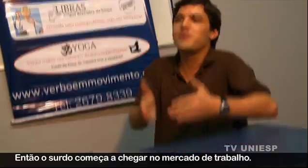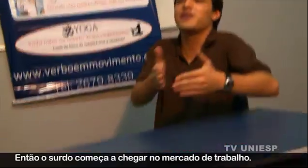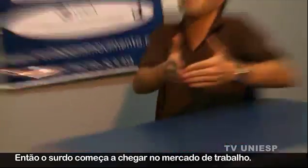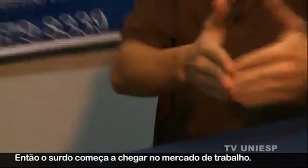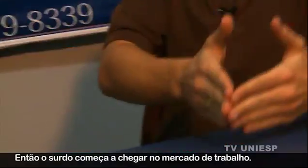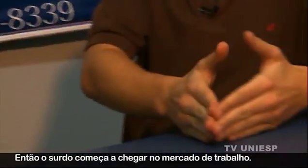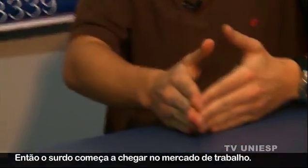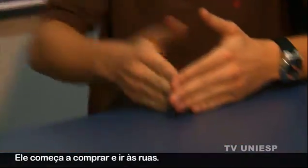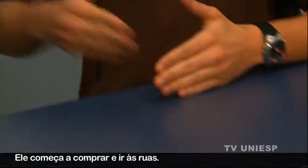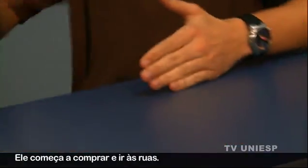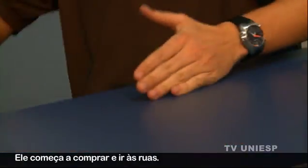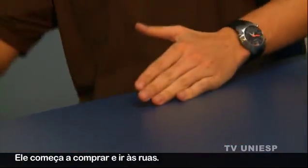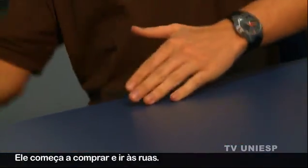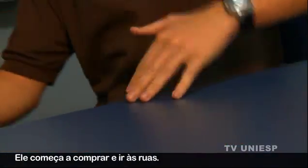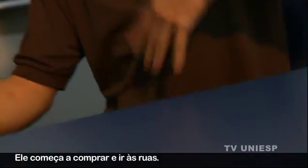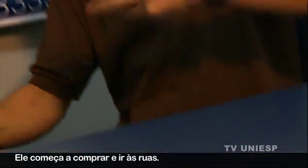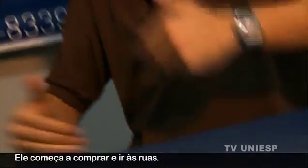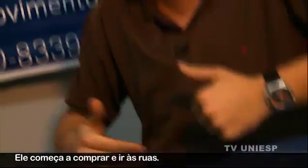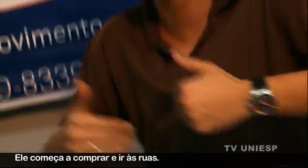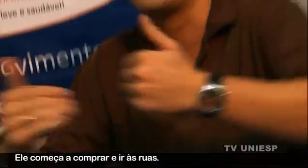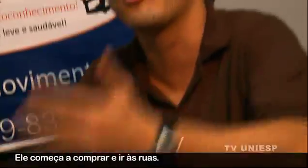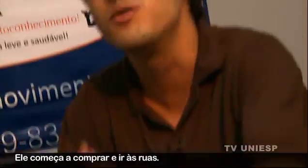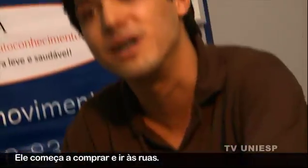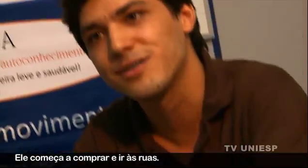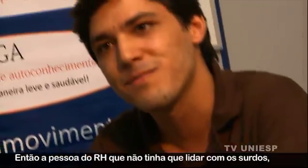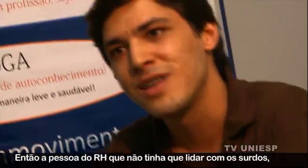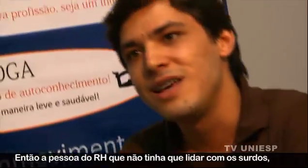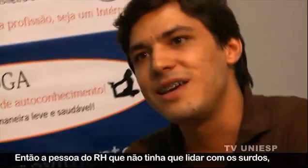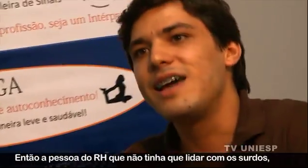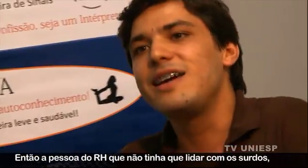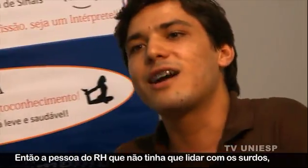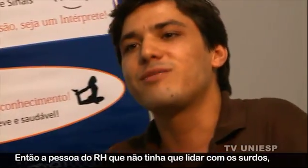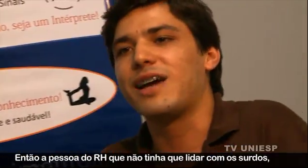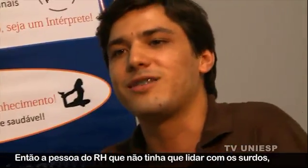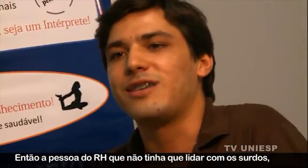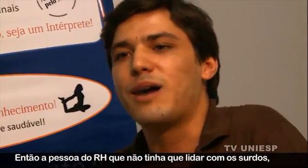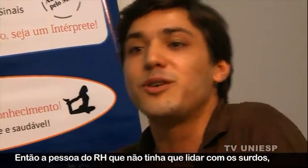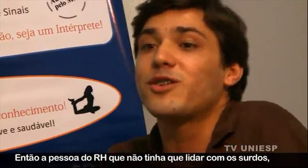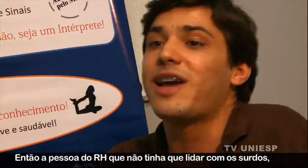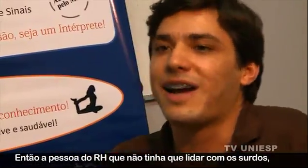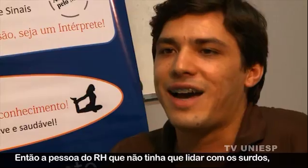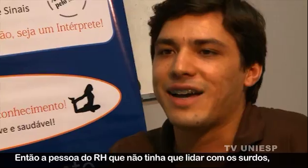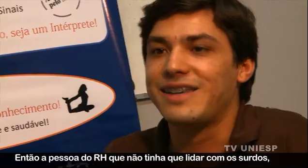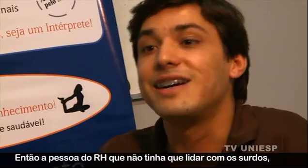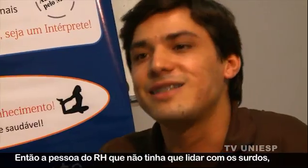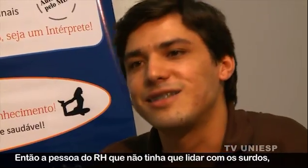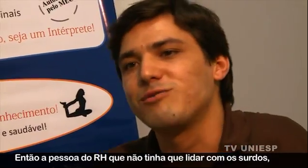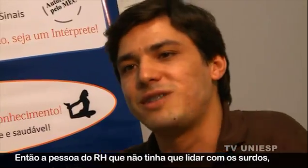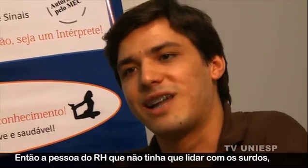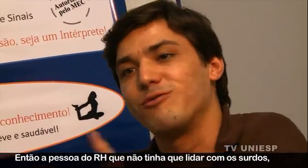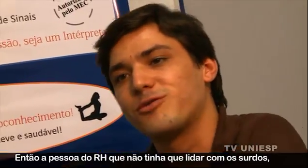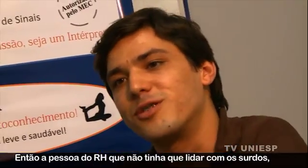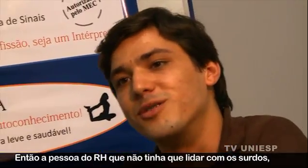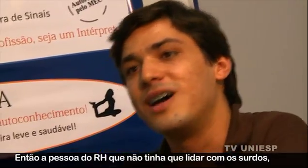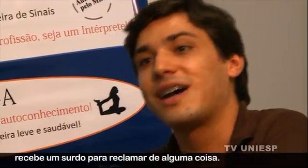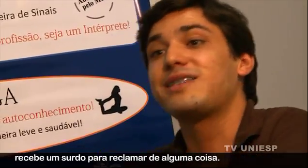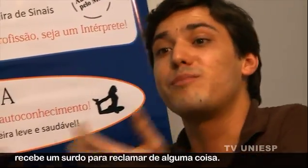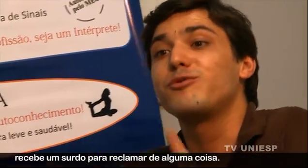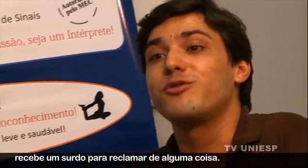chega no mercado de trabalho, ele começa a comprar, ele começa a ir às ruas. E aí o que acontece? A pessoa da RH, que antes não tinha lá um surdo, recebe um surdo